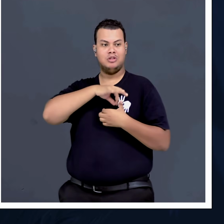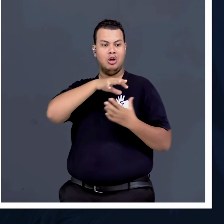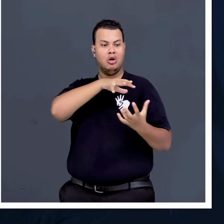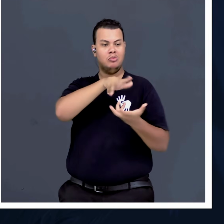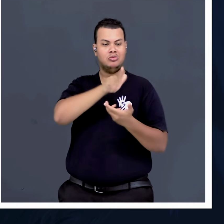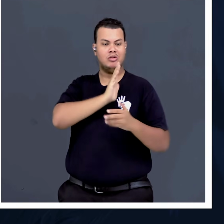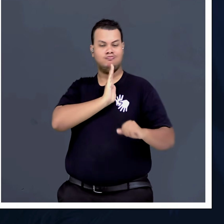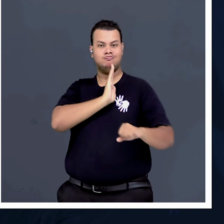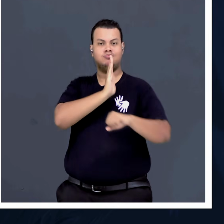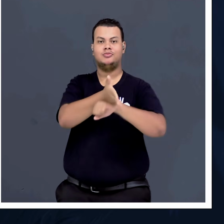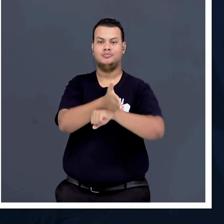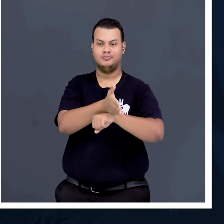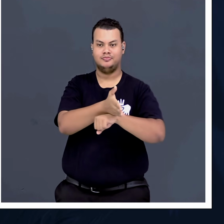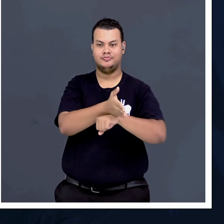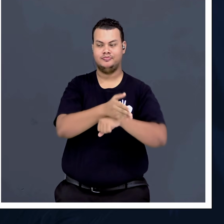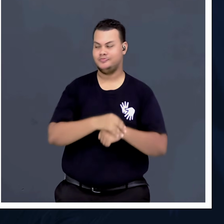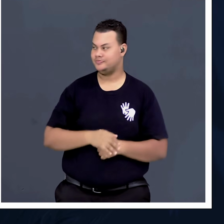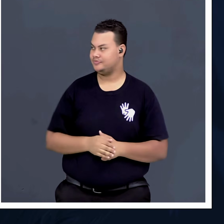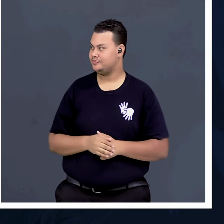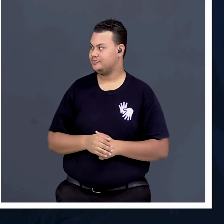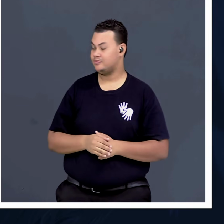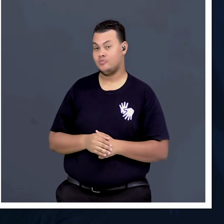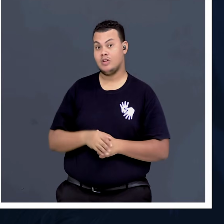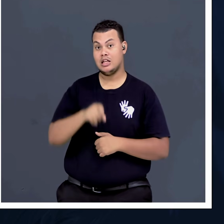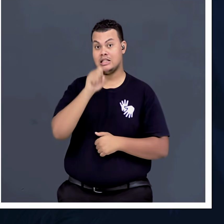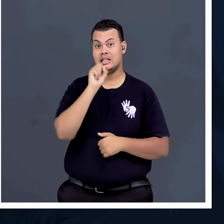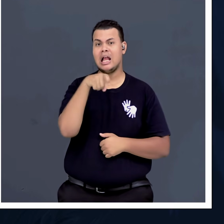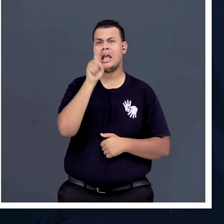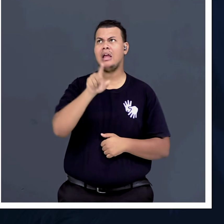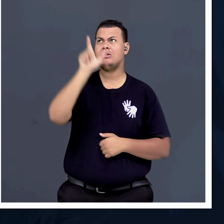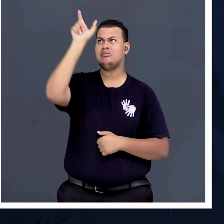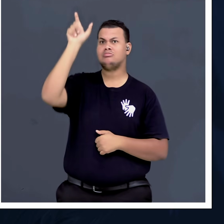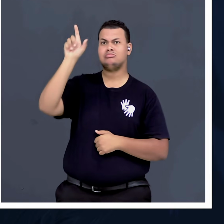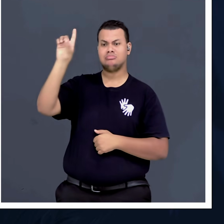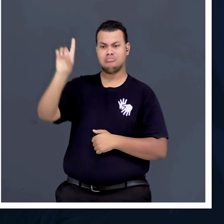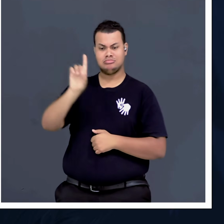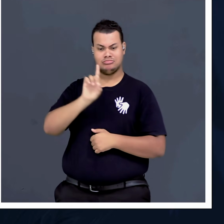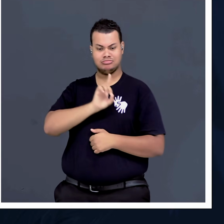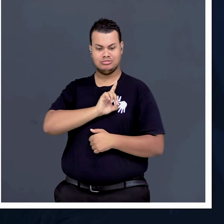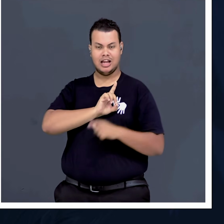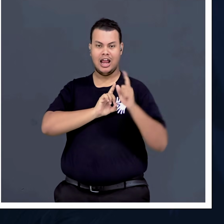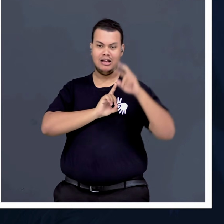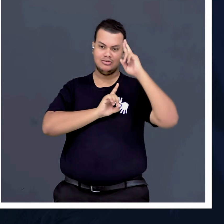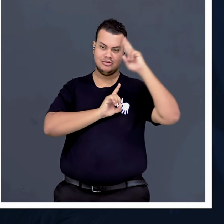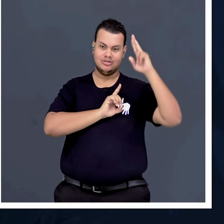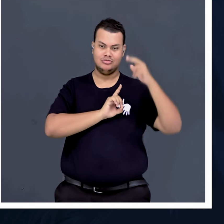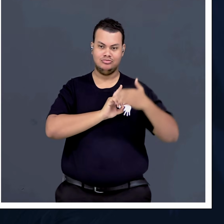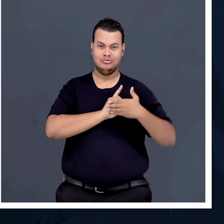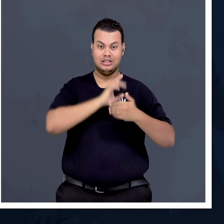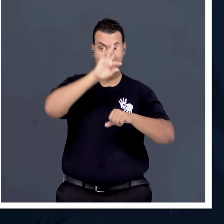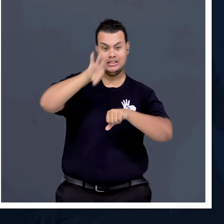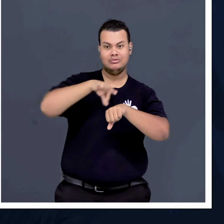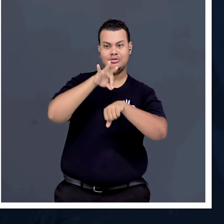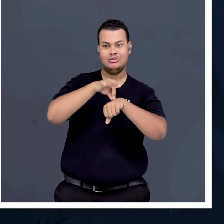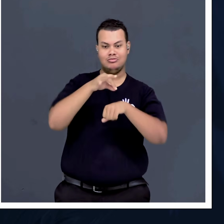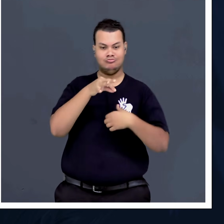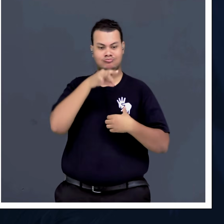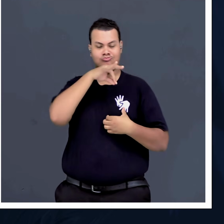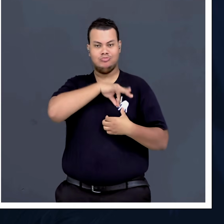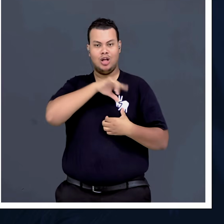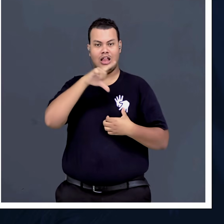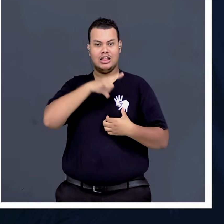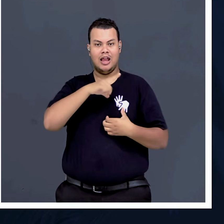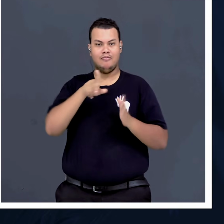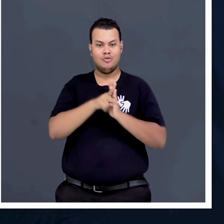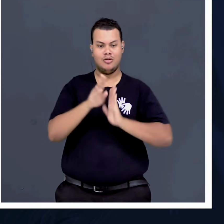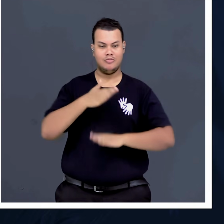no mundo. E quem está em nós? O nosso Senhor, o Espírito Santo, habita